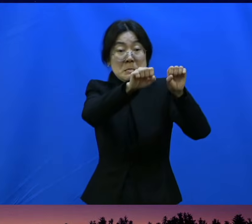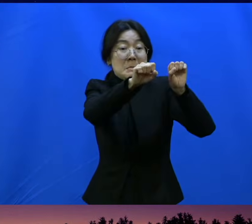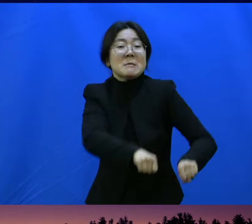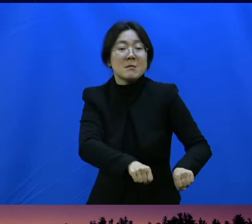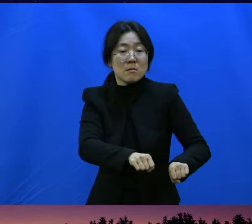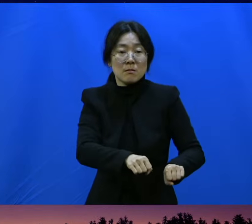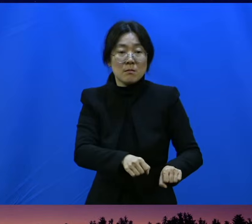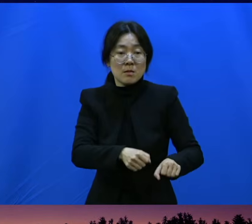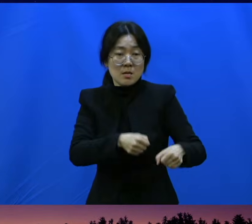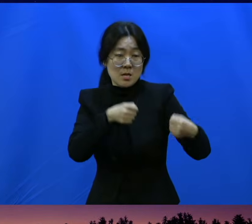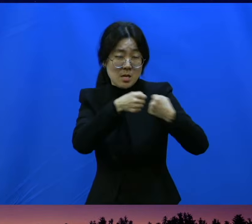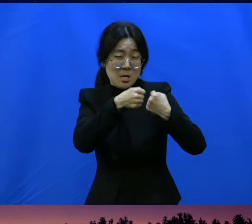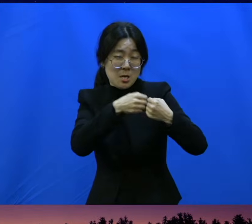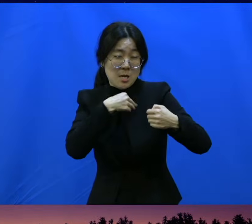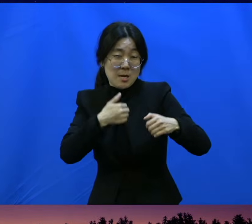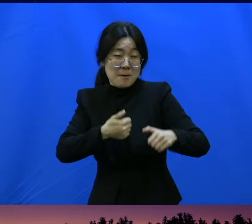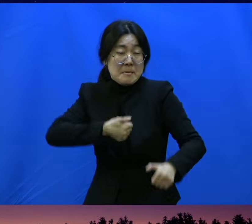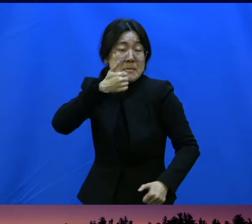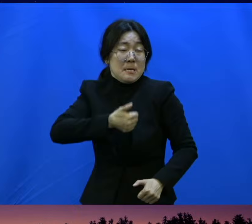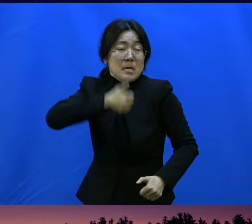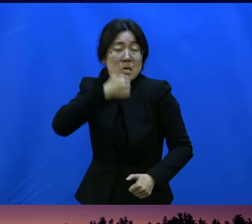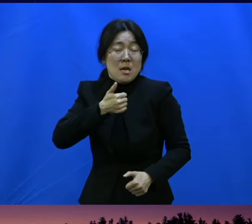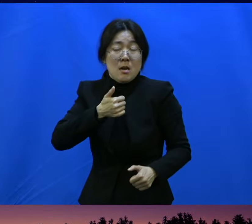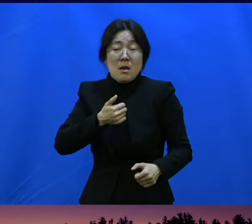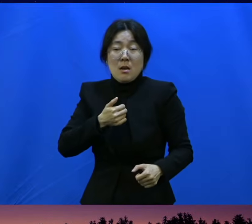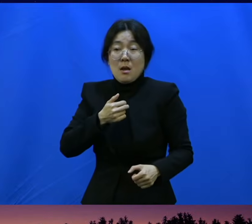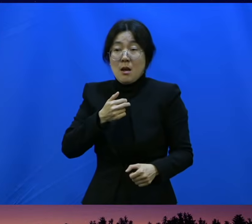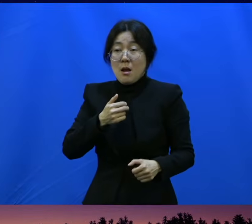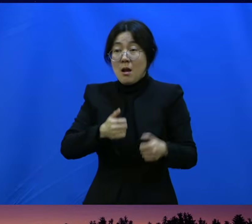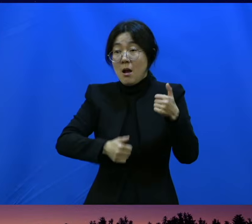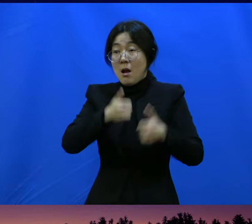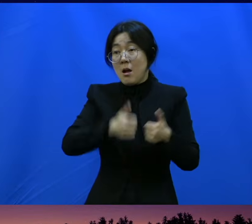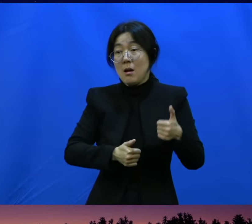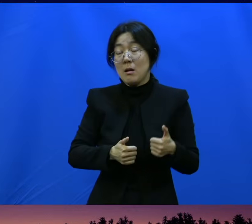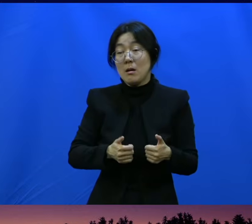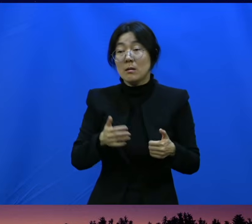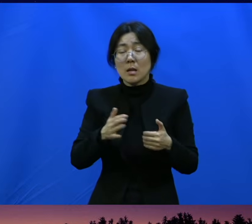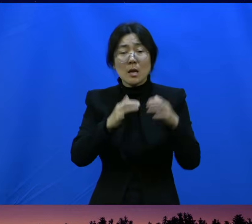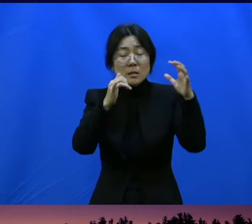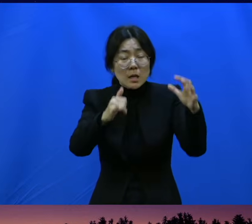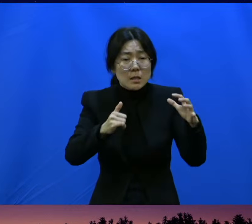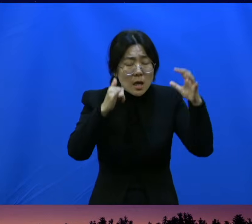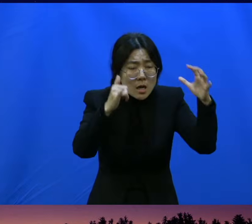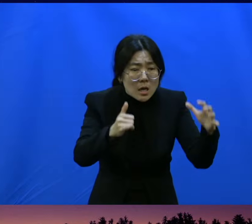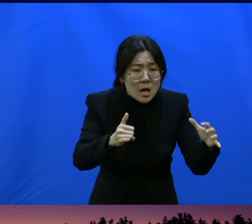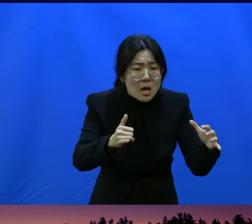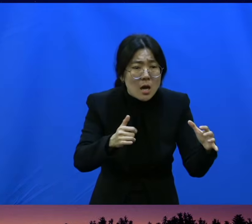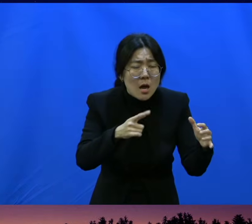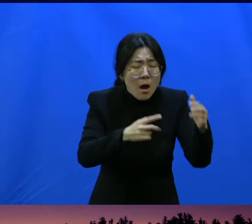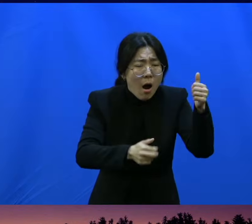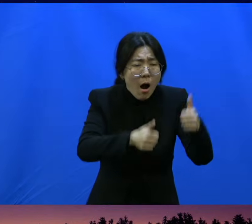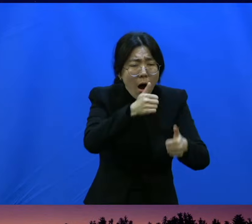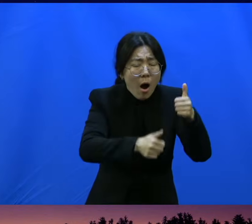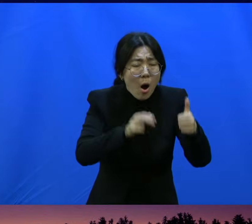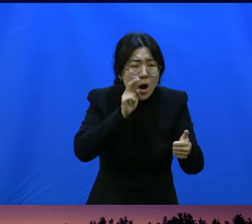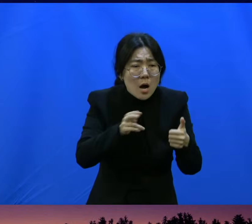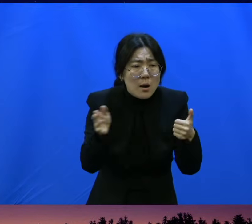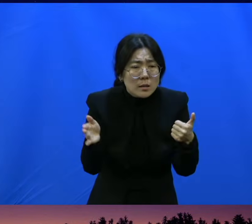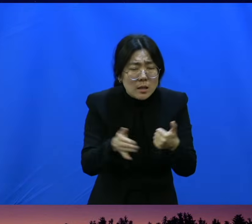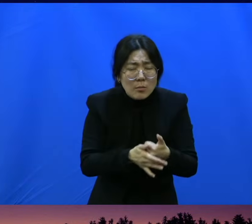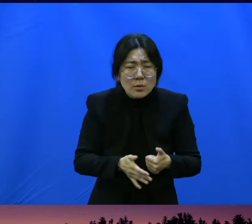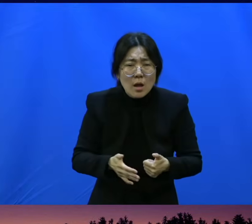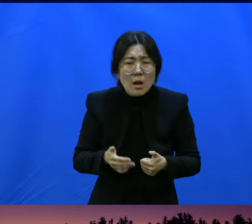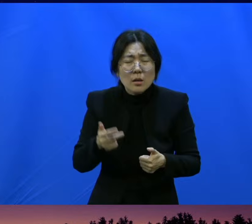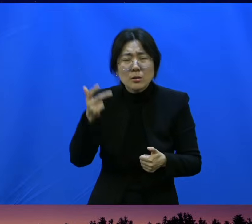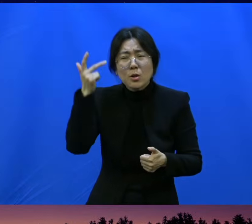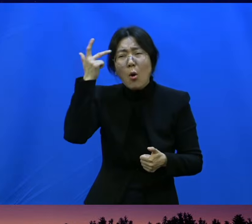도피적인 삶을 살아가는 사람이 많습니다. 여러분, 이 세상을 우리 안으로 들어가 보면 정신병에 안 걸리고 사는 게 이상할 정도예요. 강박장,